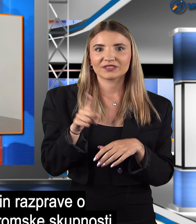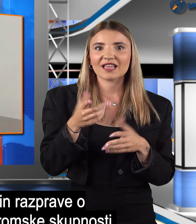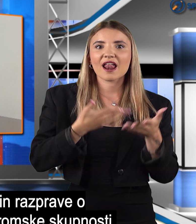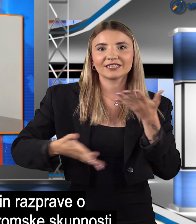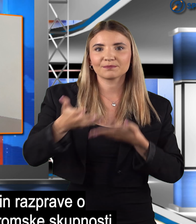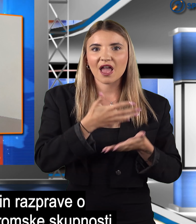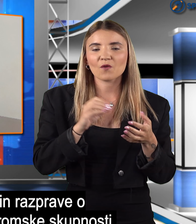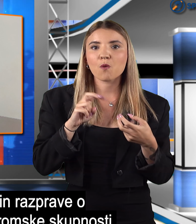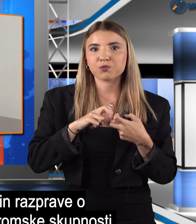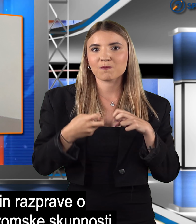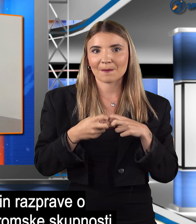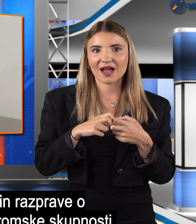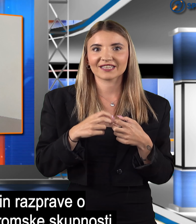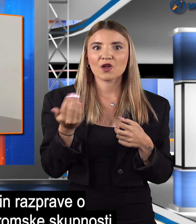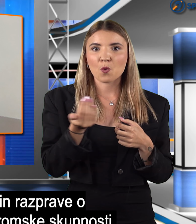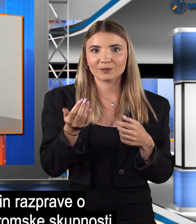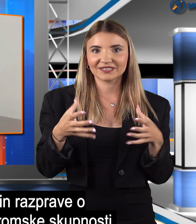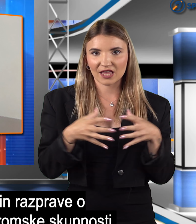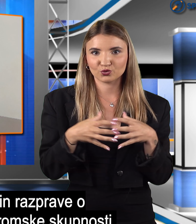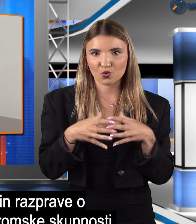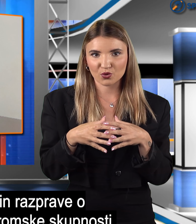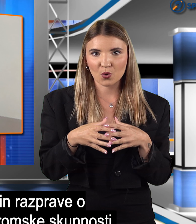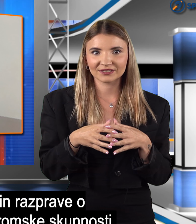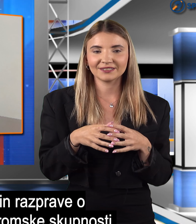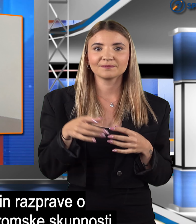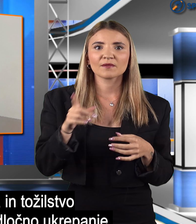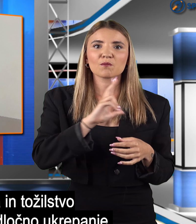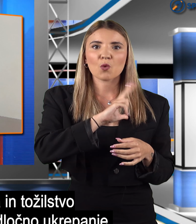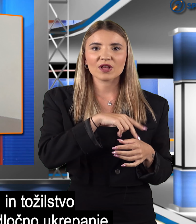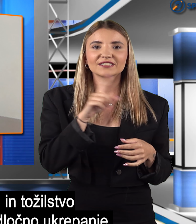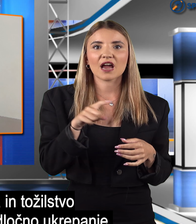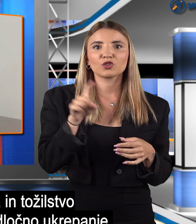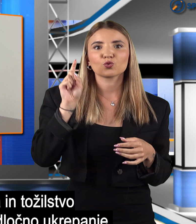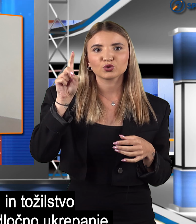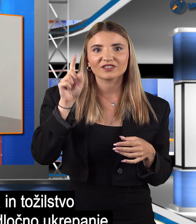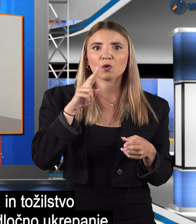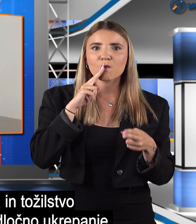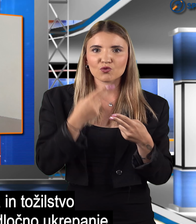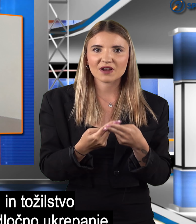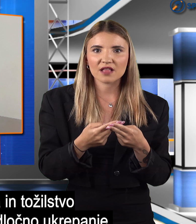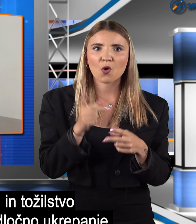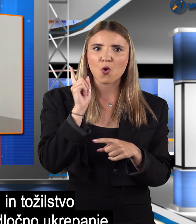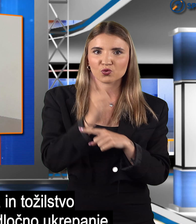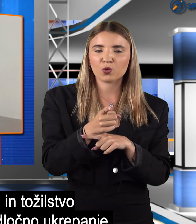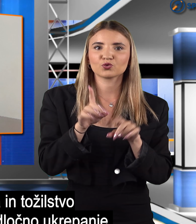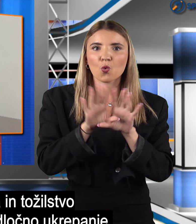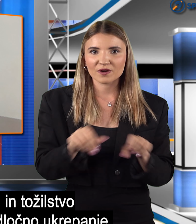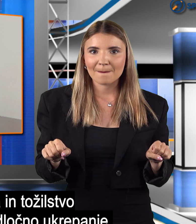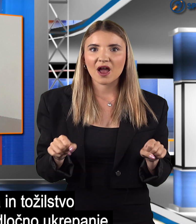in razprave o problematiki romske skupnosti. Policija in tožilstvo obljubljata odločno ukrepanje,